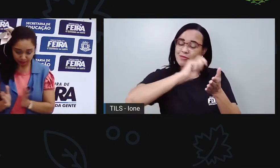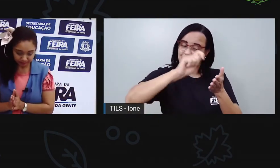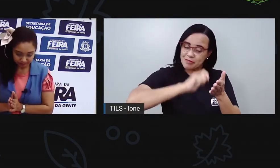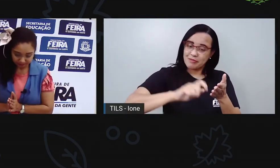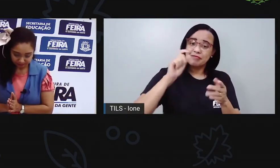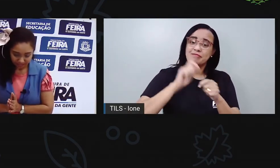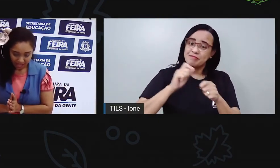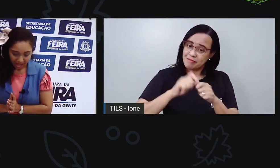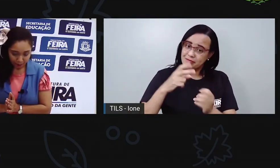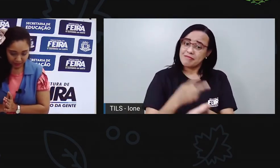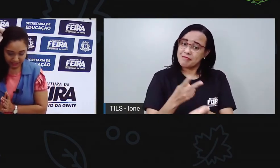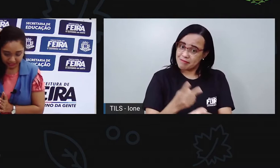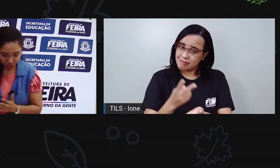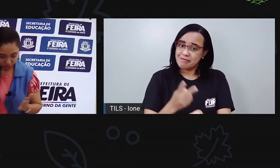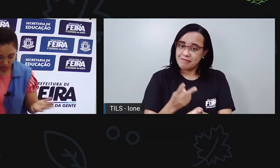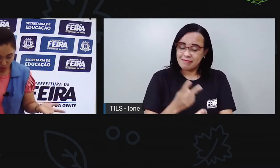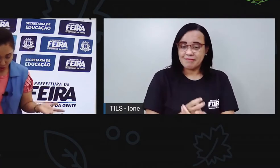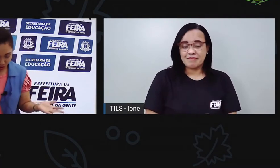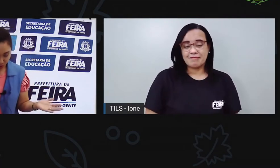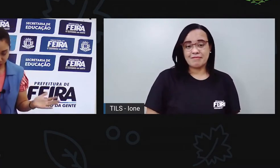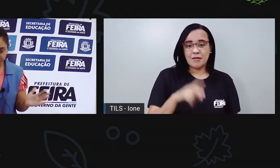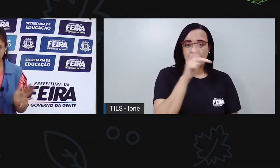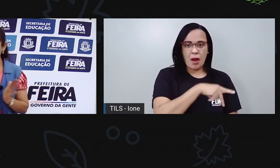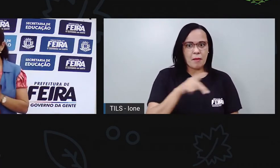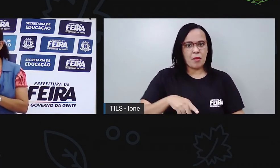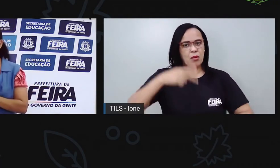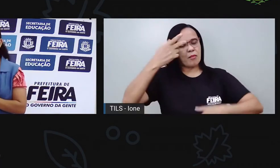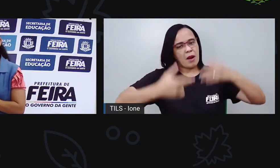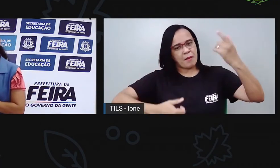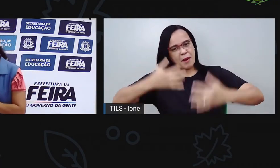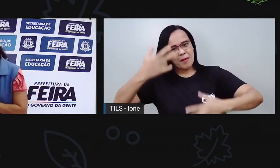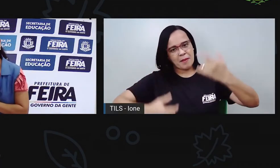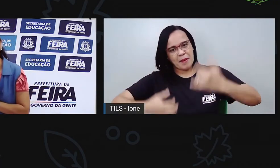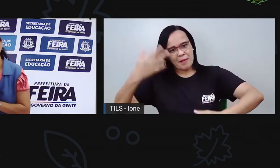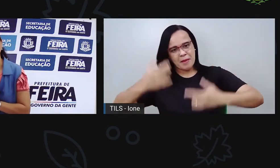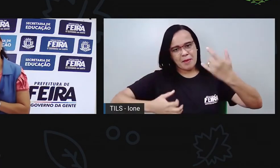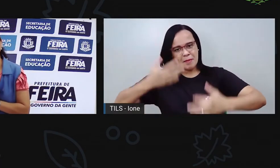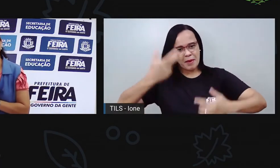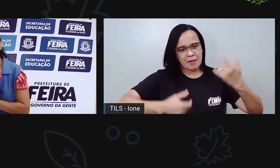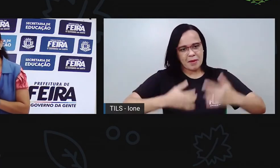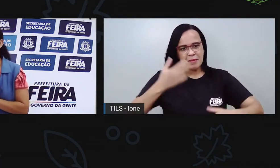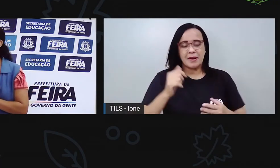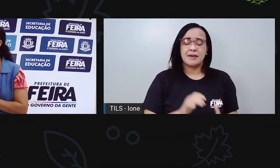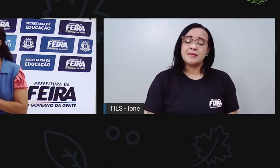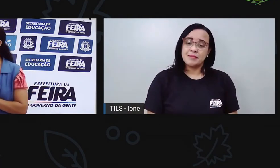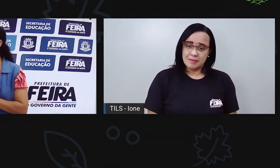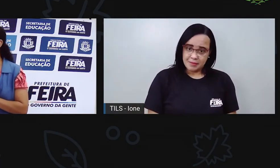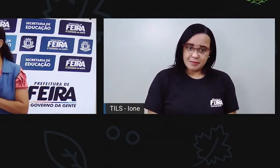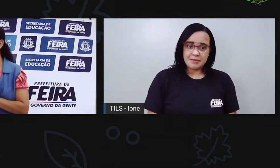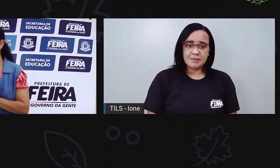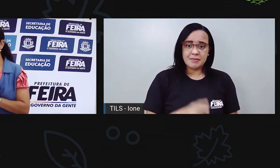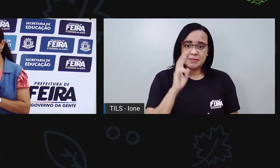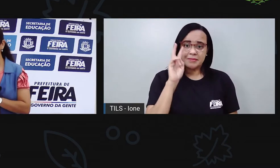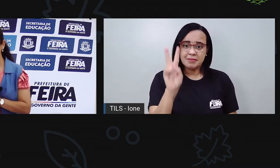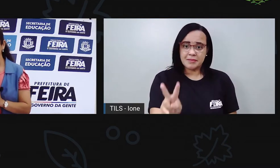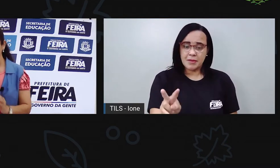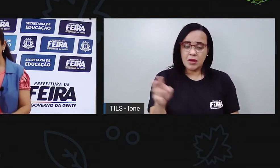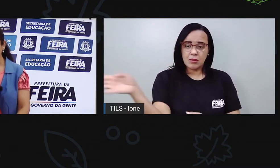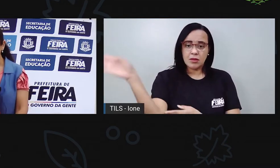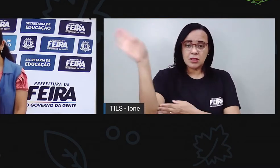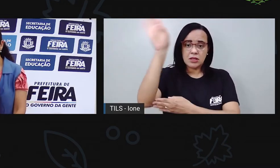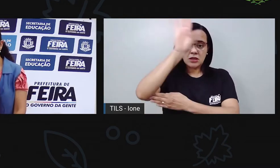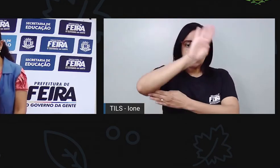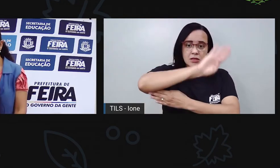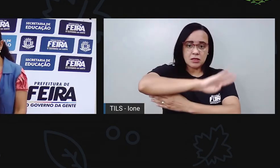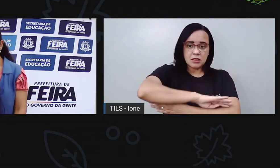faziam. A prozinha chegou, mas de repente olharam para a janela